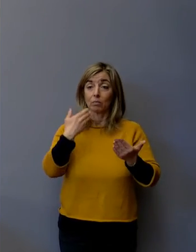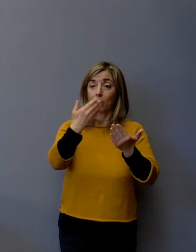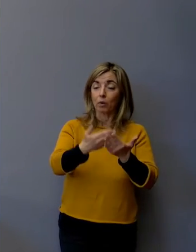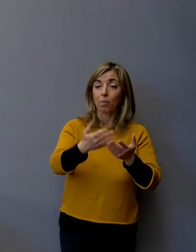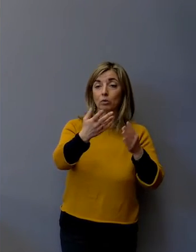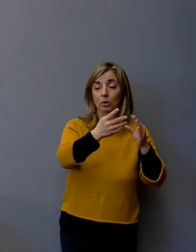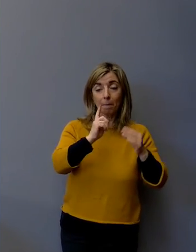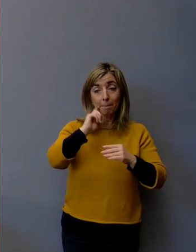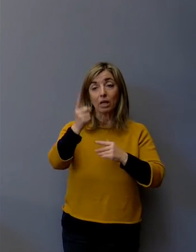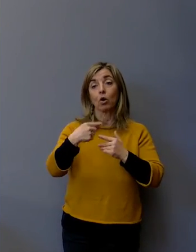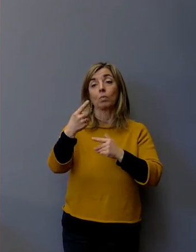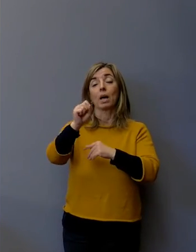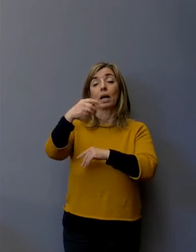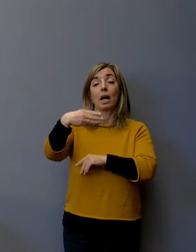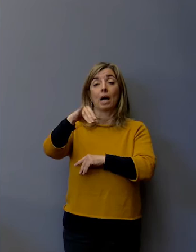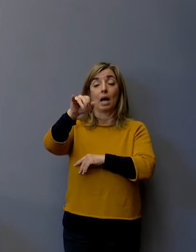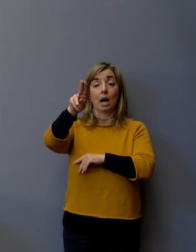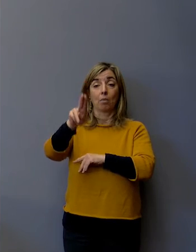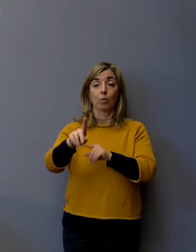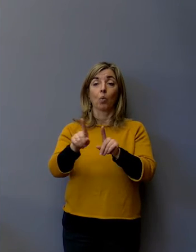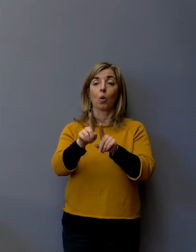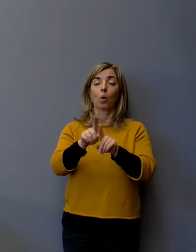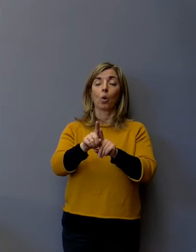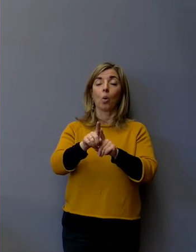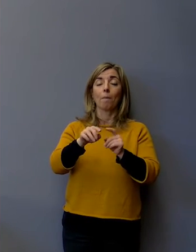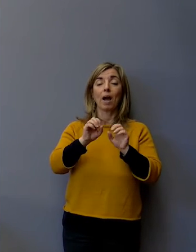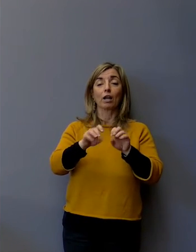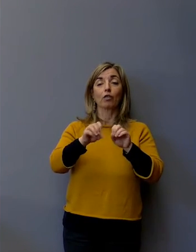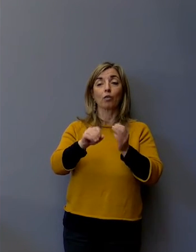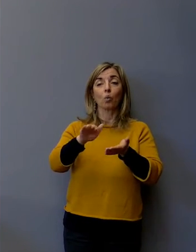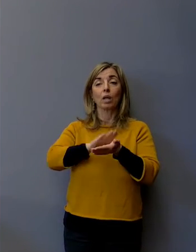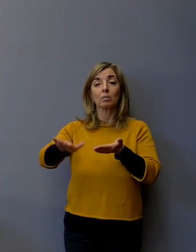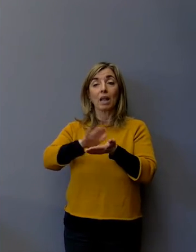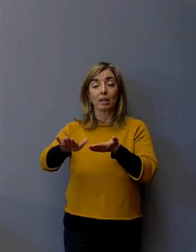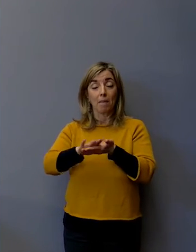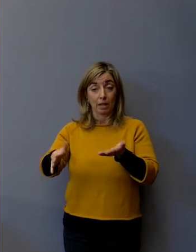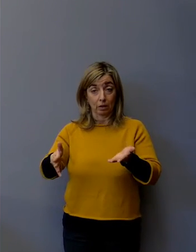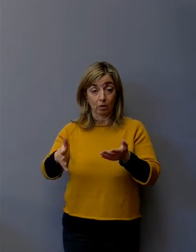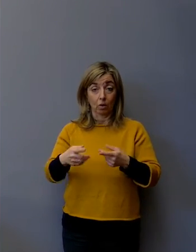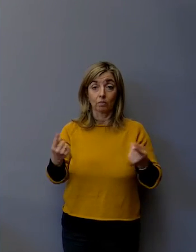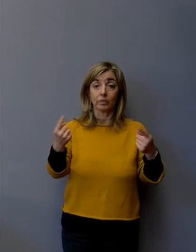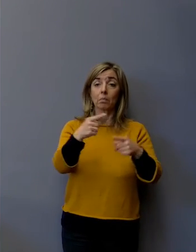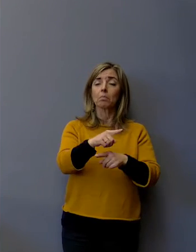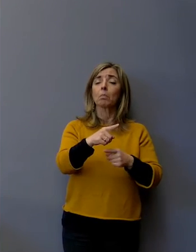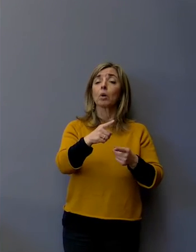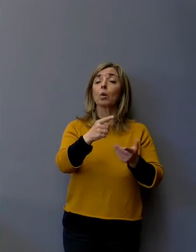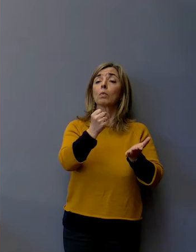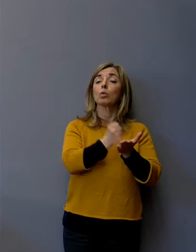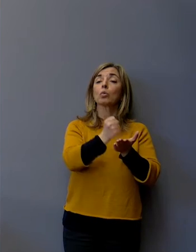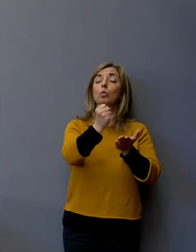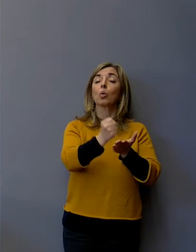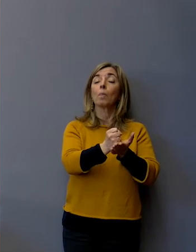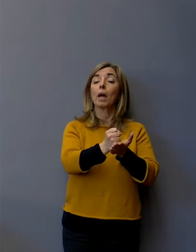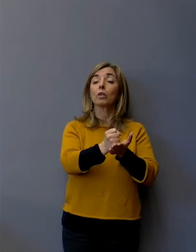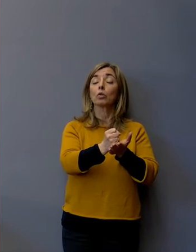dello smaltimento dei rifiuti nella nostra città non potremo votare un documento sulla grande distribuzione questo strano